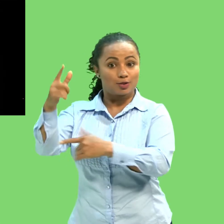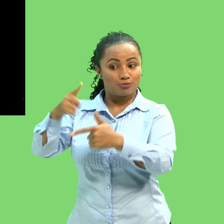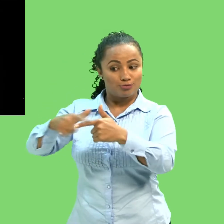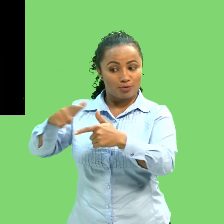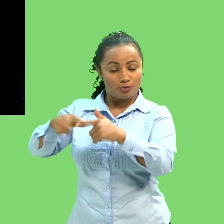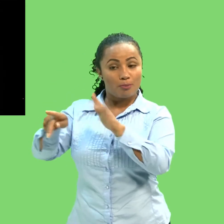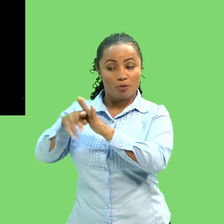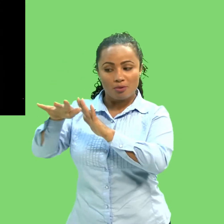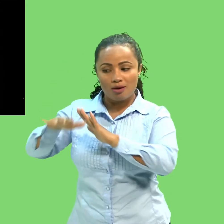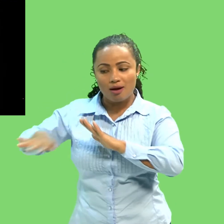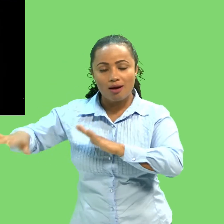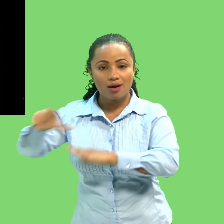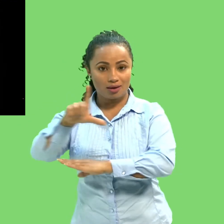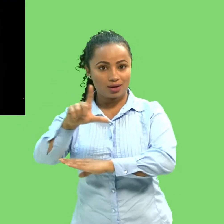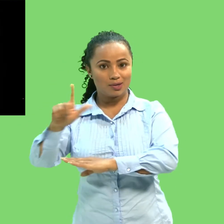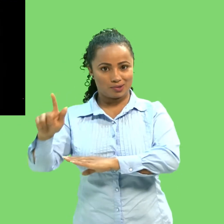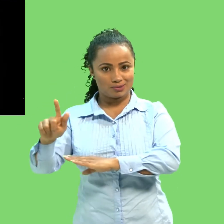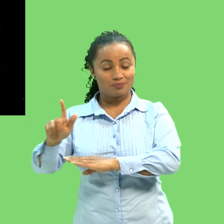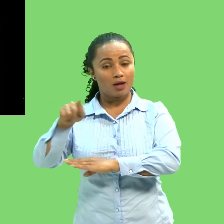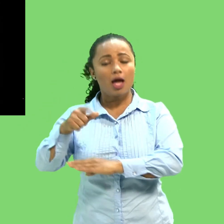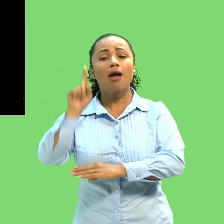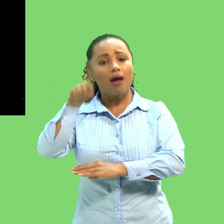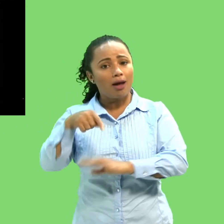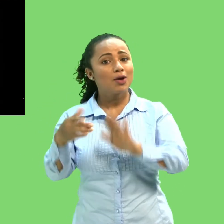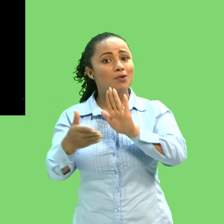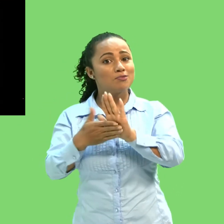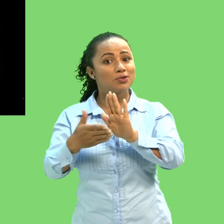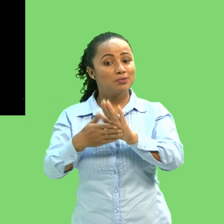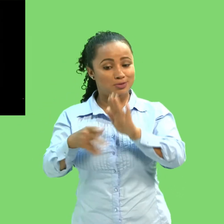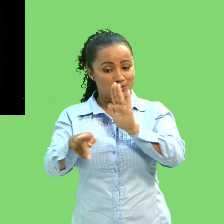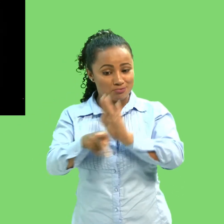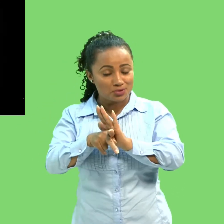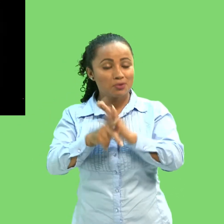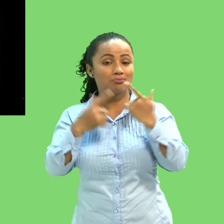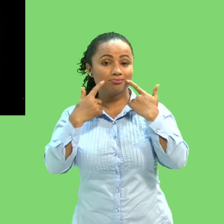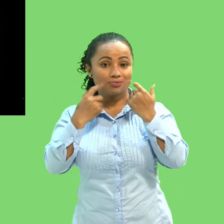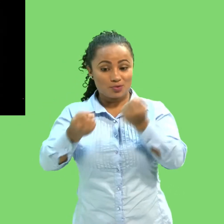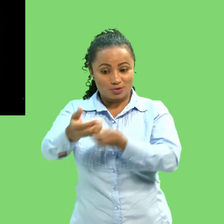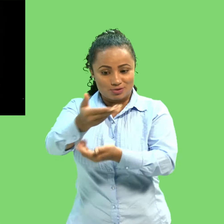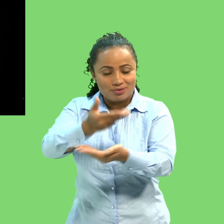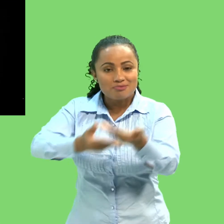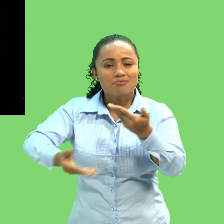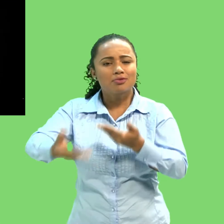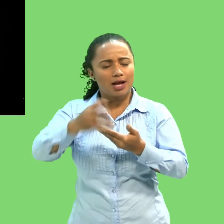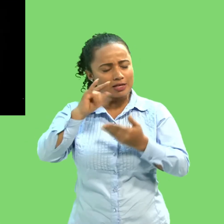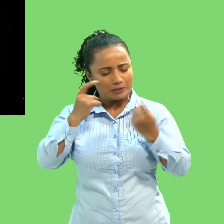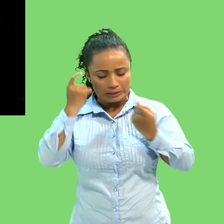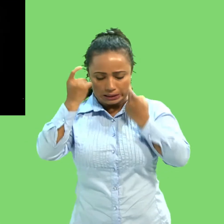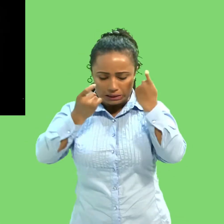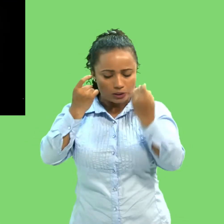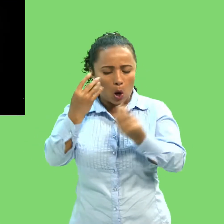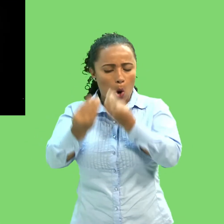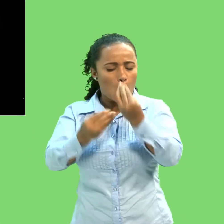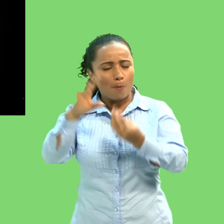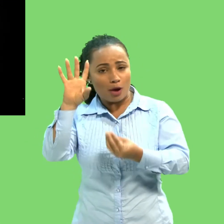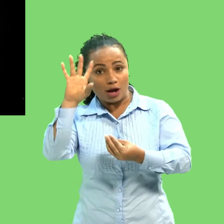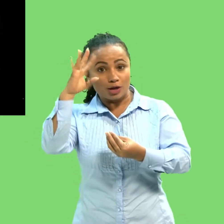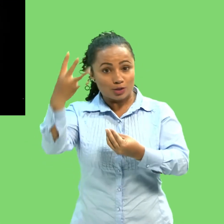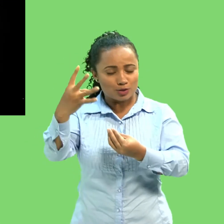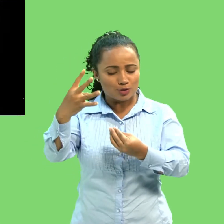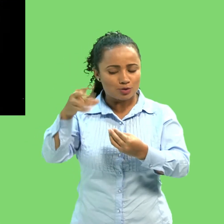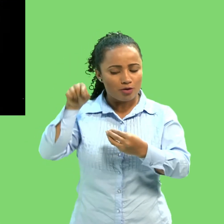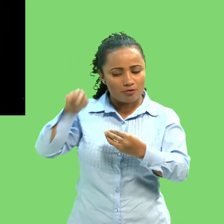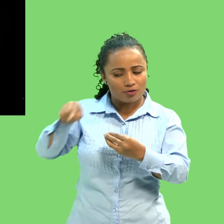Ou seja, é outra proposta também que a linguística aplicada ela vai estar realmente se preocupando, Resolução de problemas